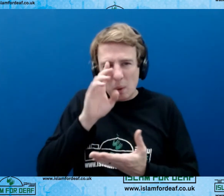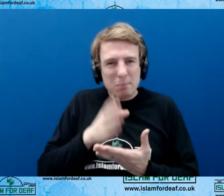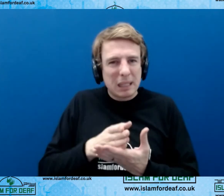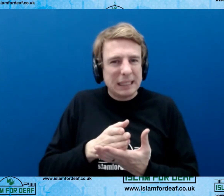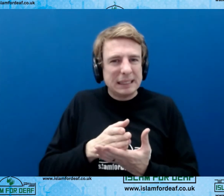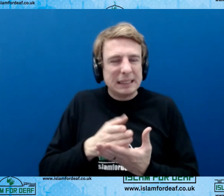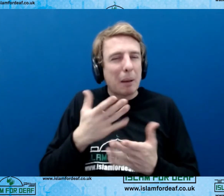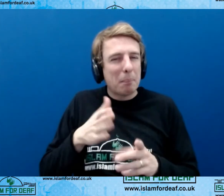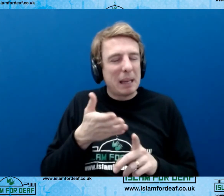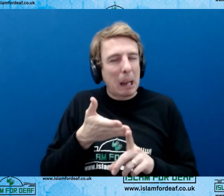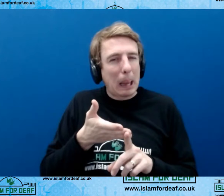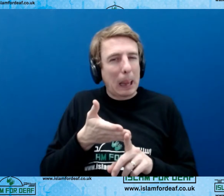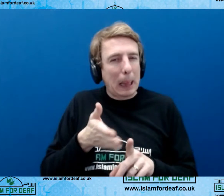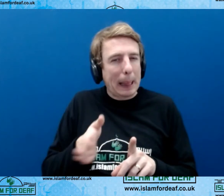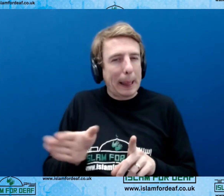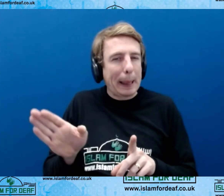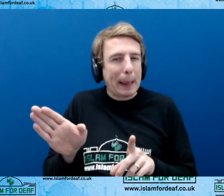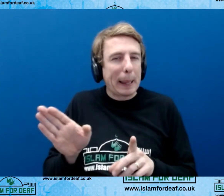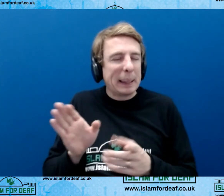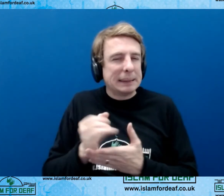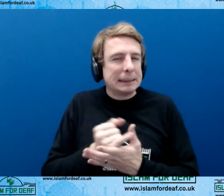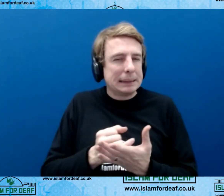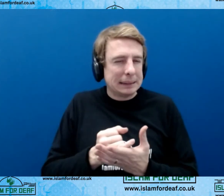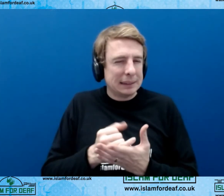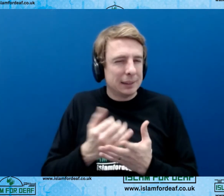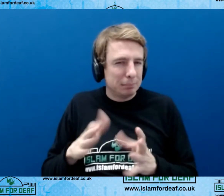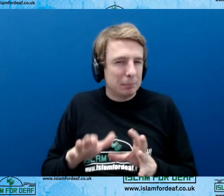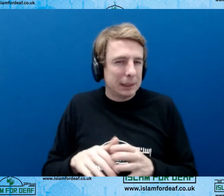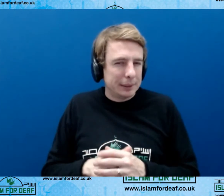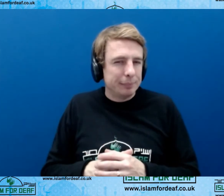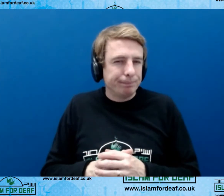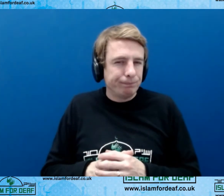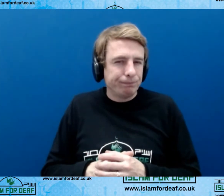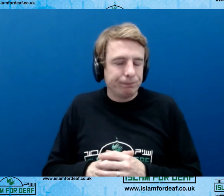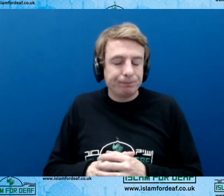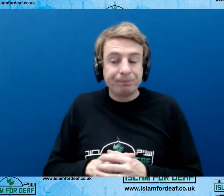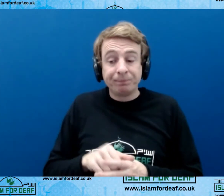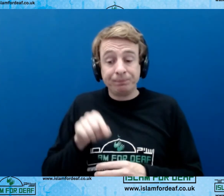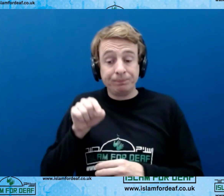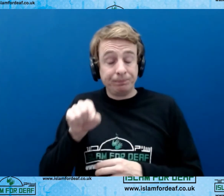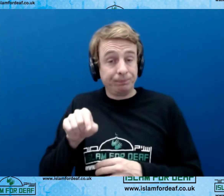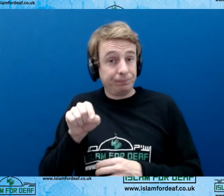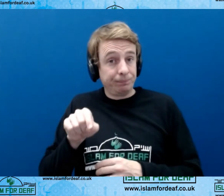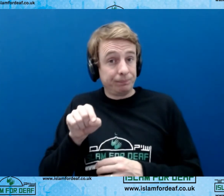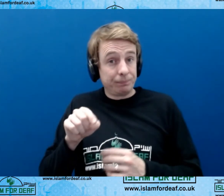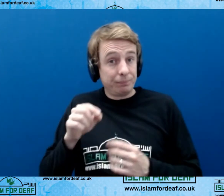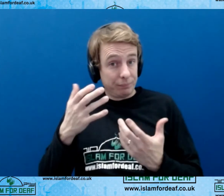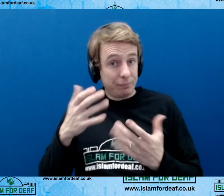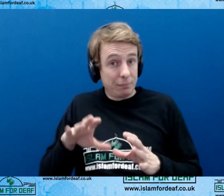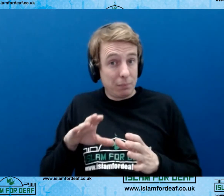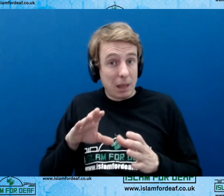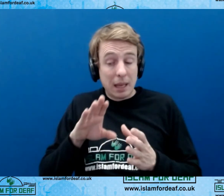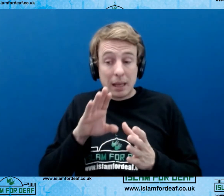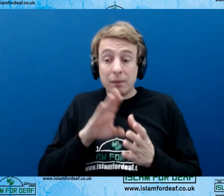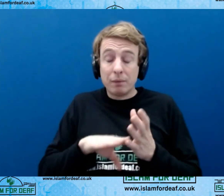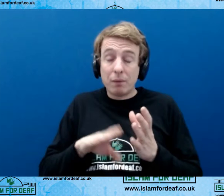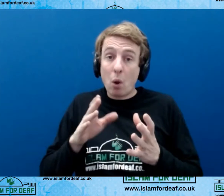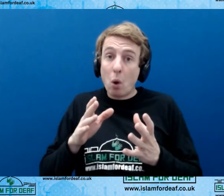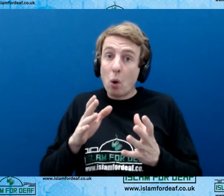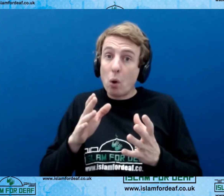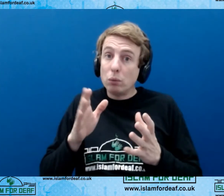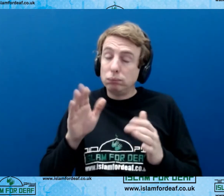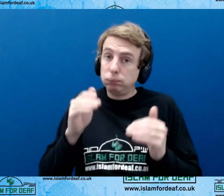وسلم. And he was from the greatest people in their enmity against the Prophet, peace and blessings be upon him.